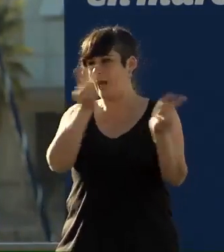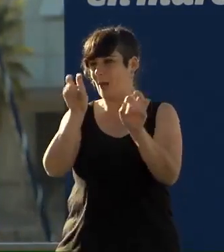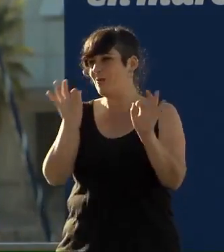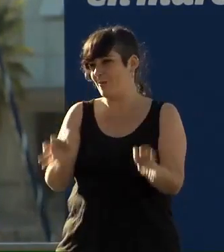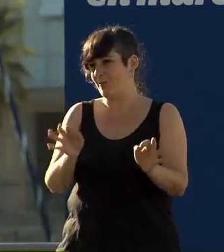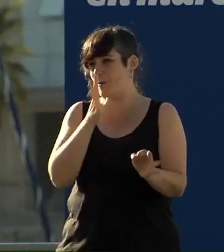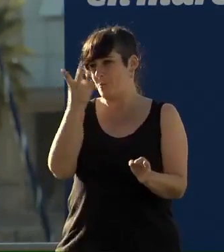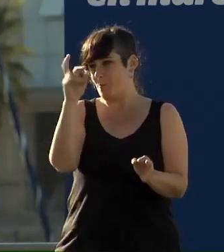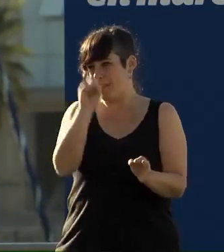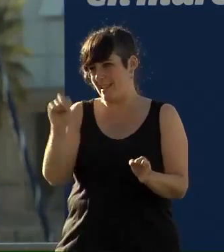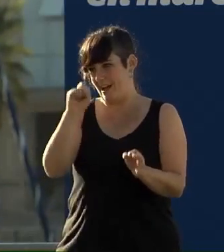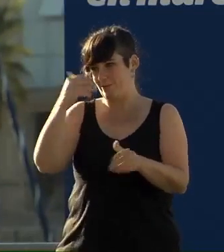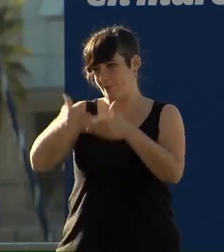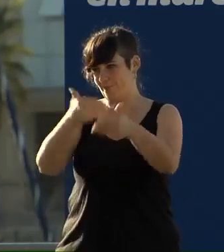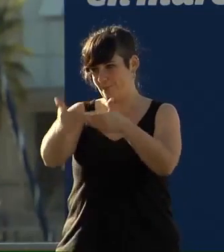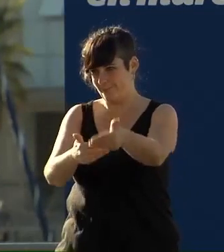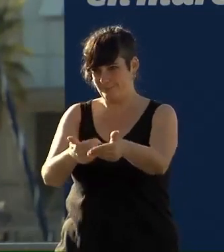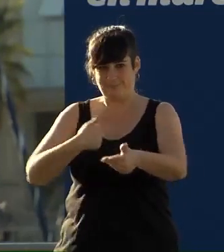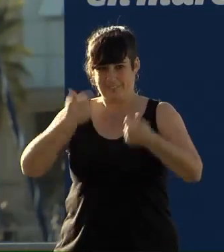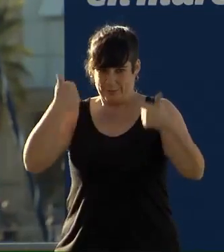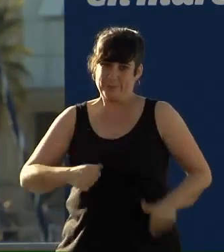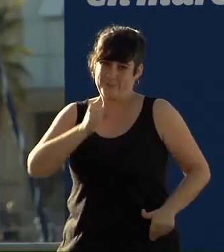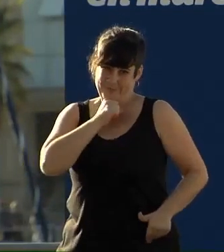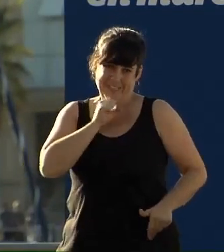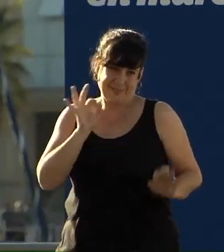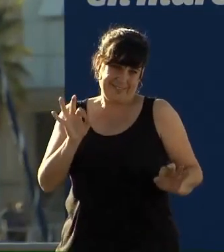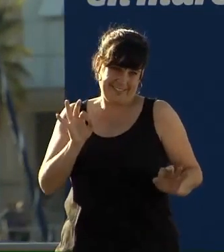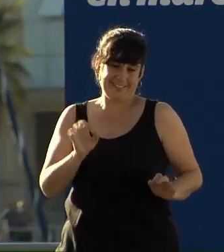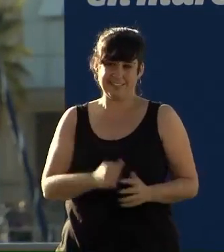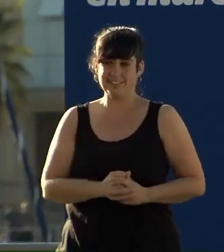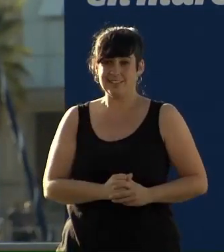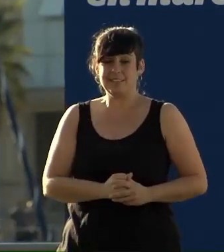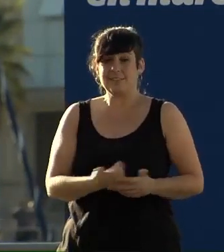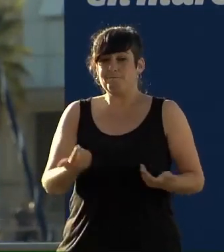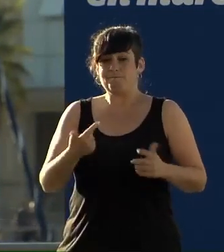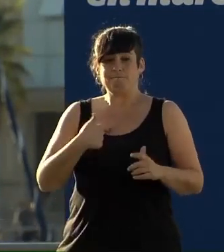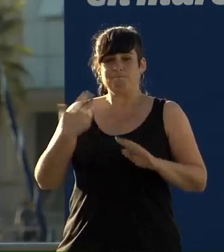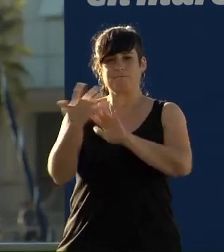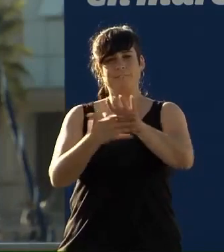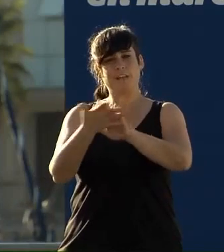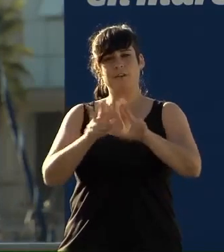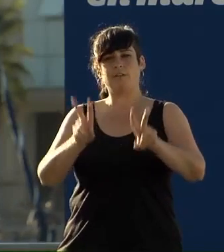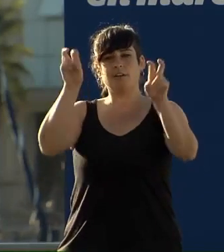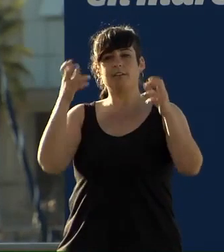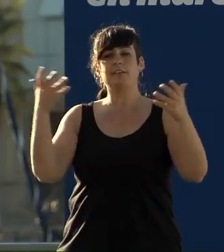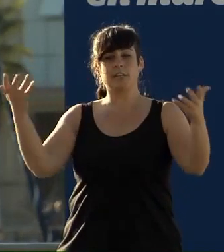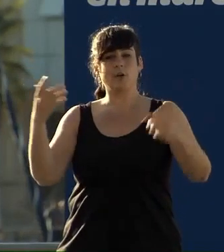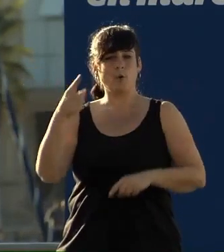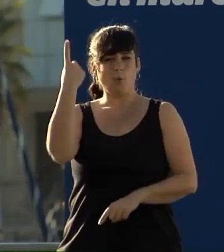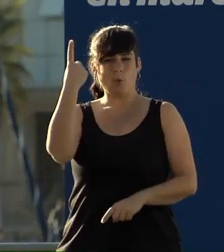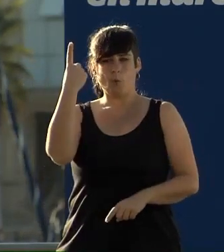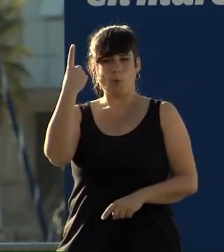pasaron 20 anos, son así de vello, pois facendo mención de unha das máis